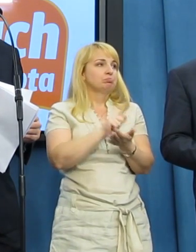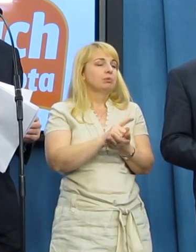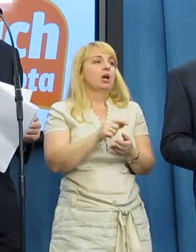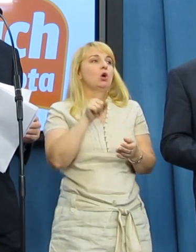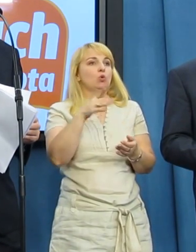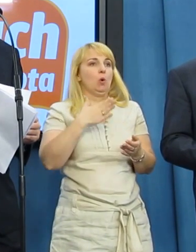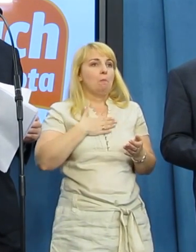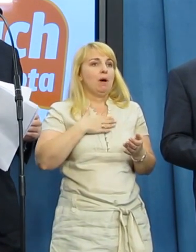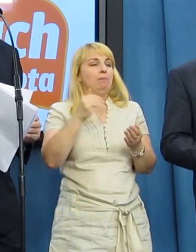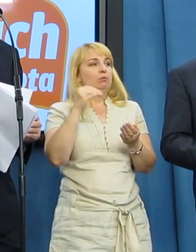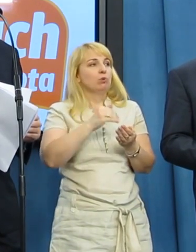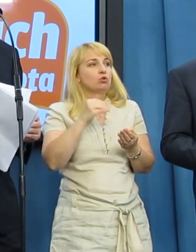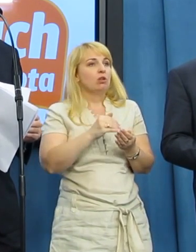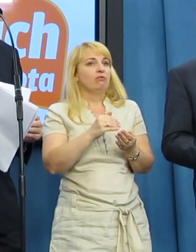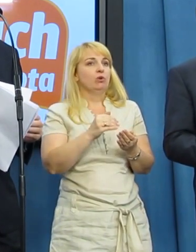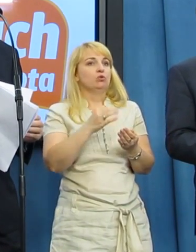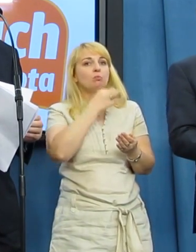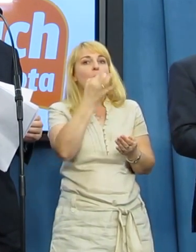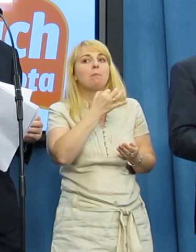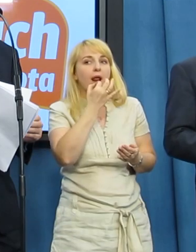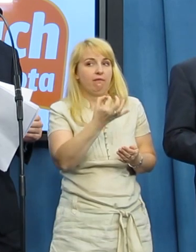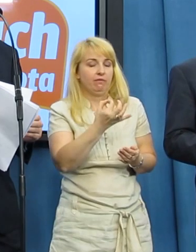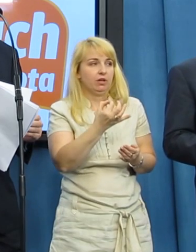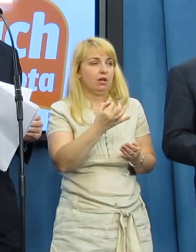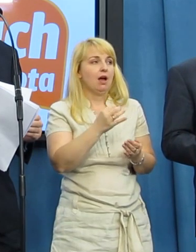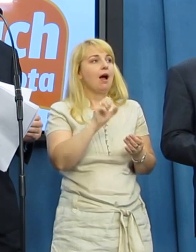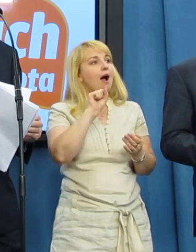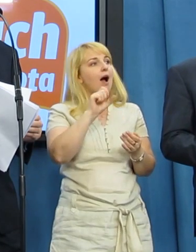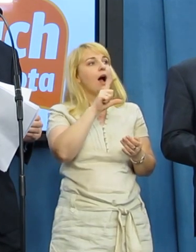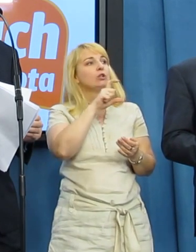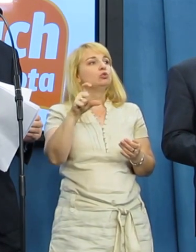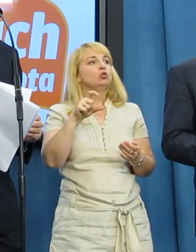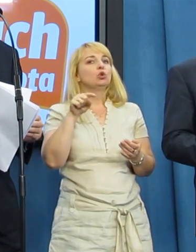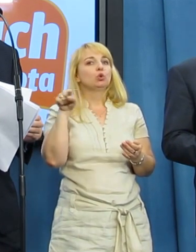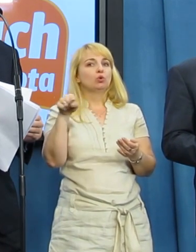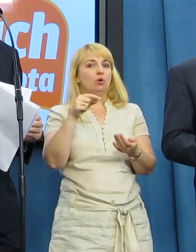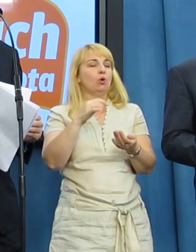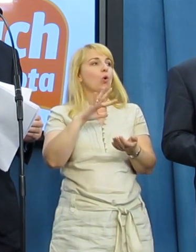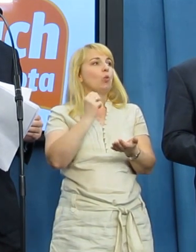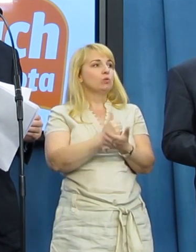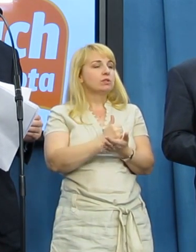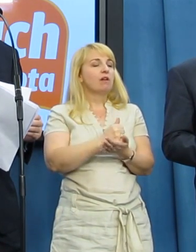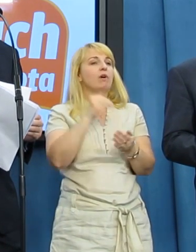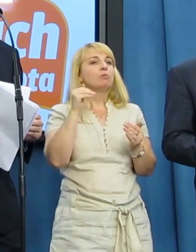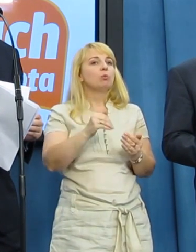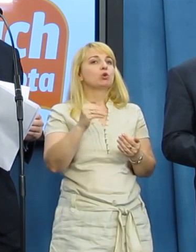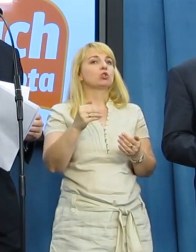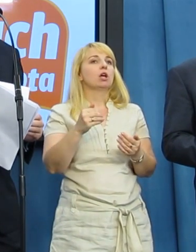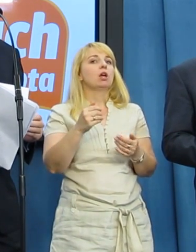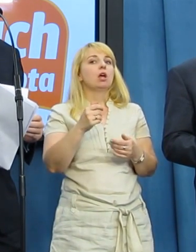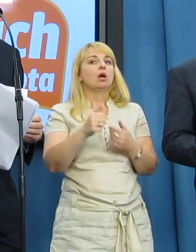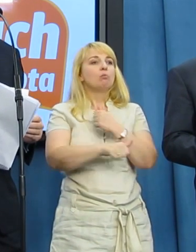korekty, prawda? A czy to ma jak gdyby umożliwić korektę, czy to ma w ogóle zamknąć